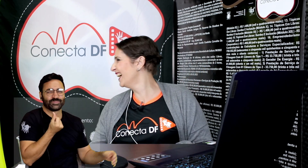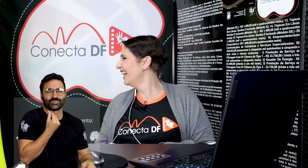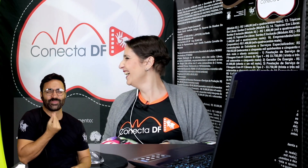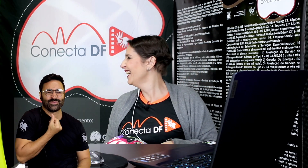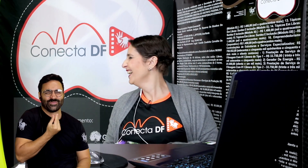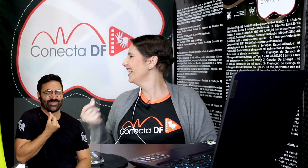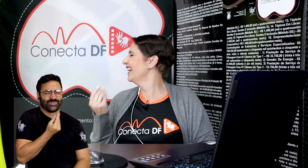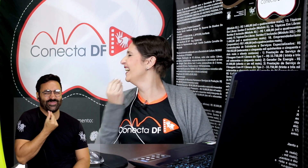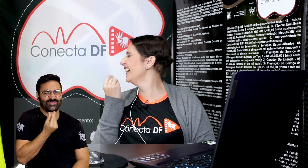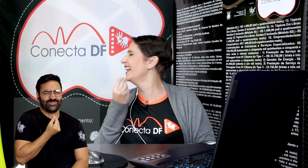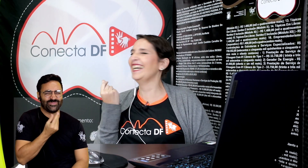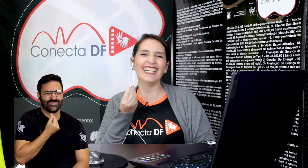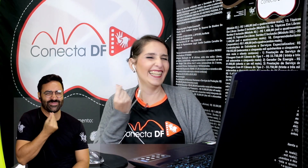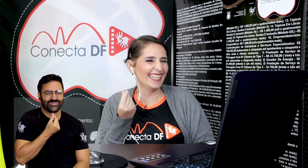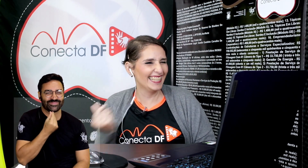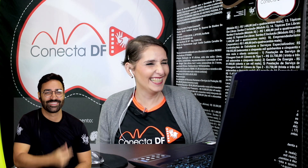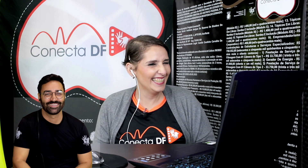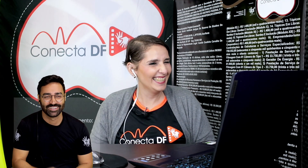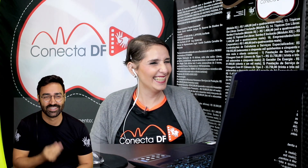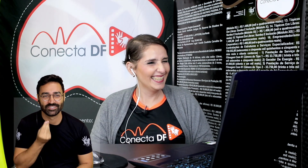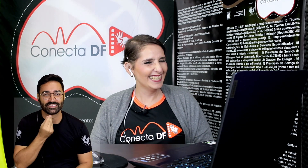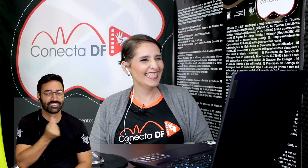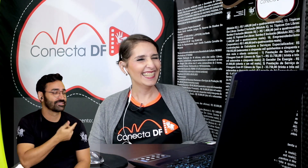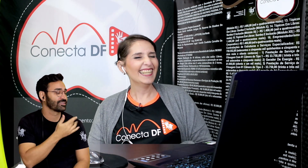Ai, é mesmo.